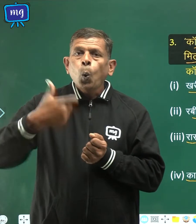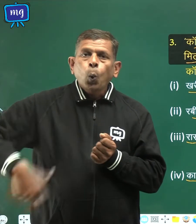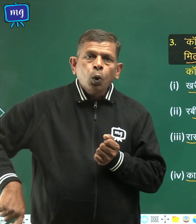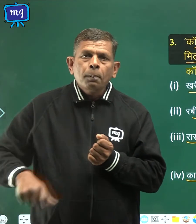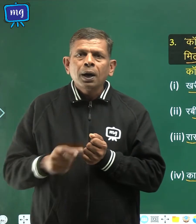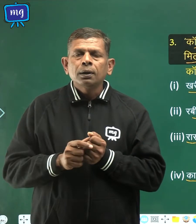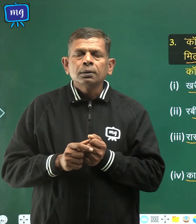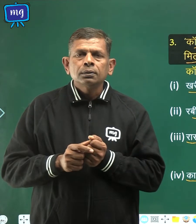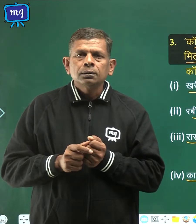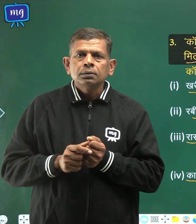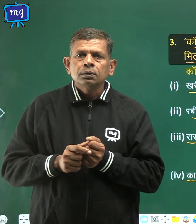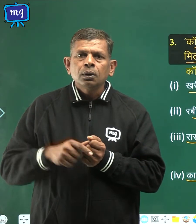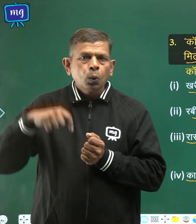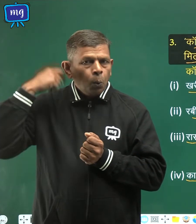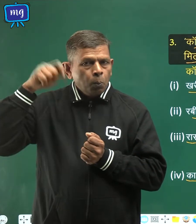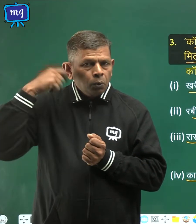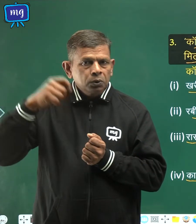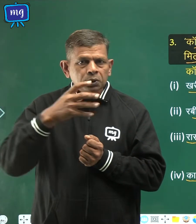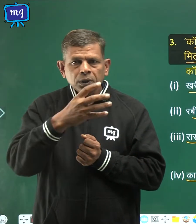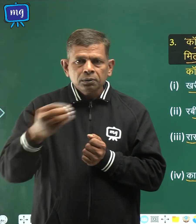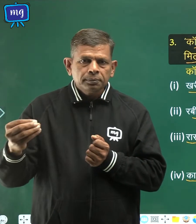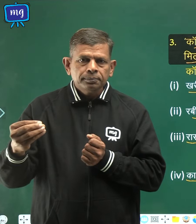गोबर, मूत्र एवं